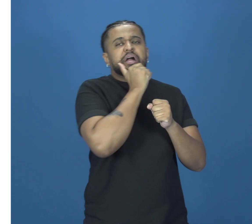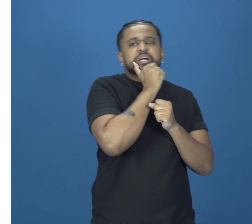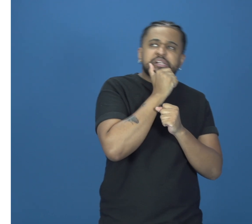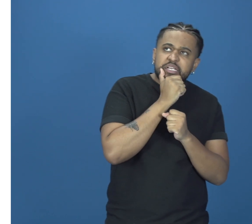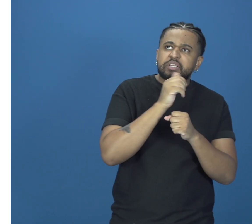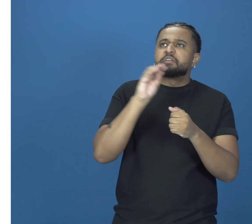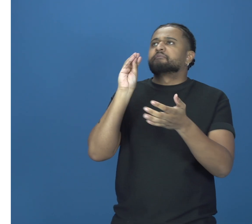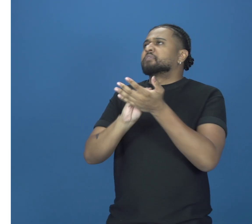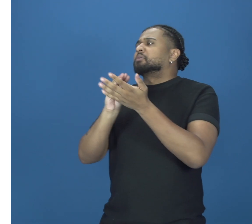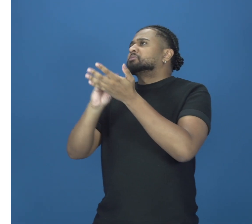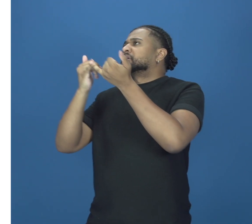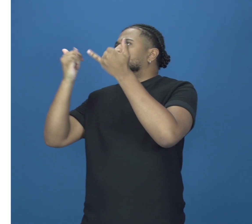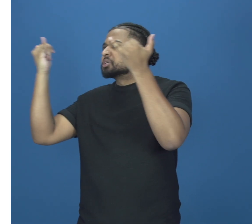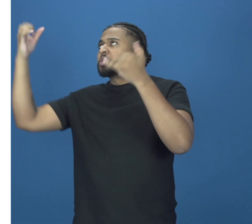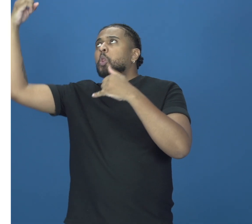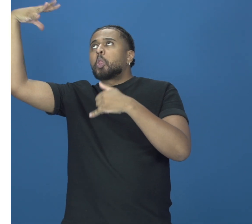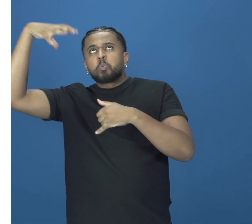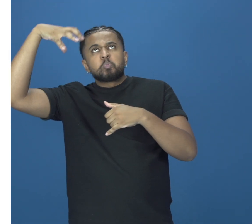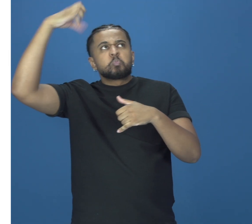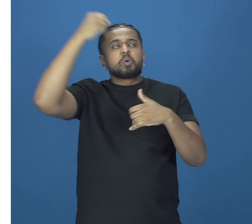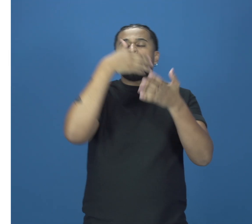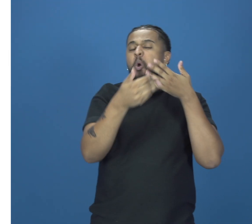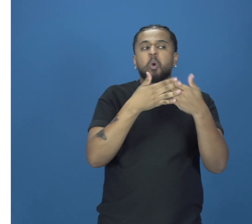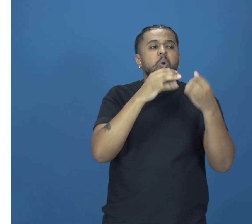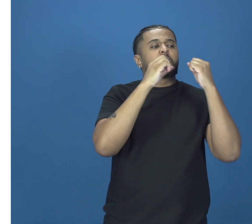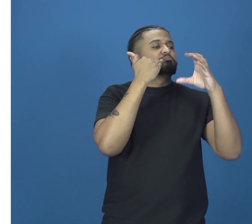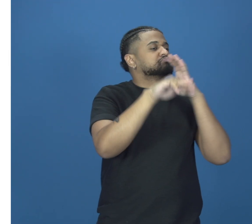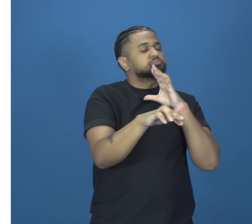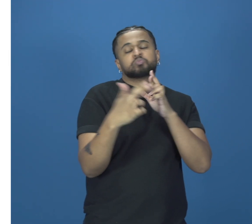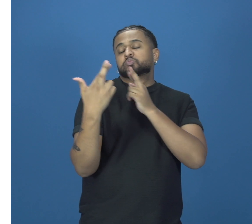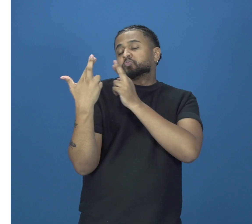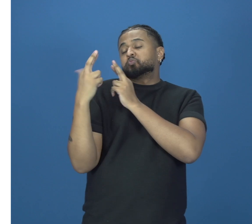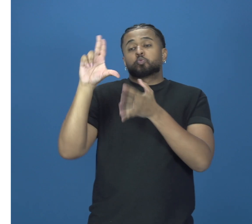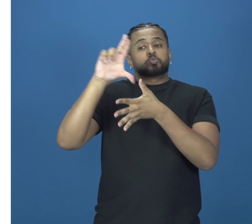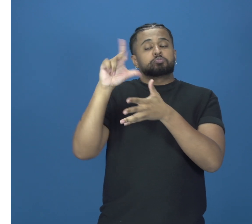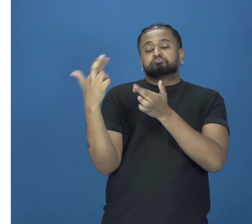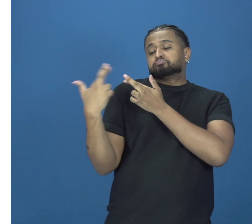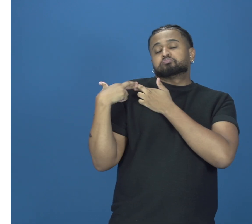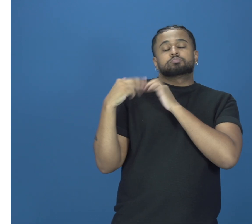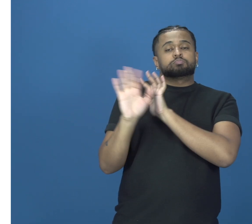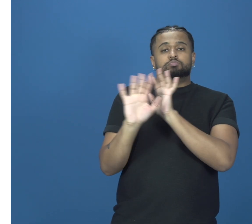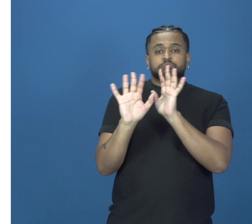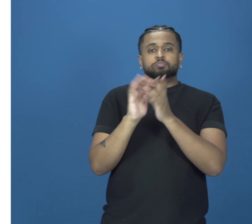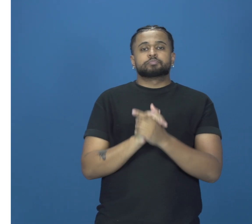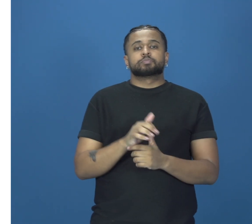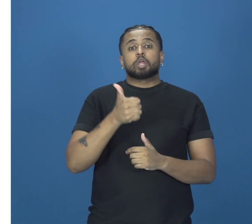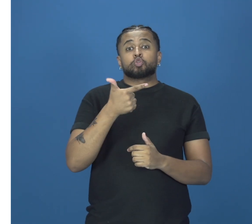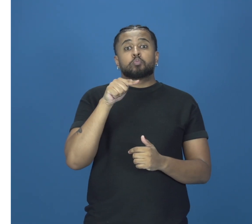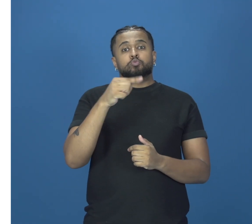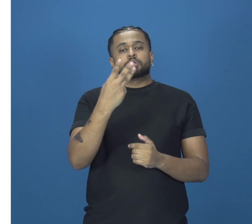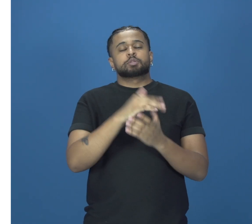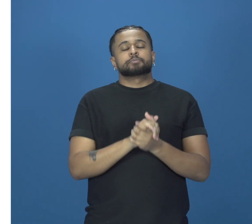comunicação, falta de energia elétrica, bem como outros fatores que impossibilitem a transferência dos dados.